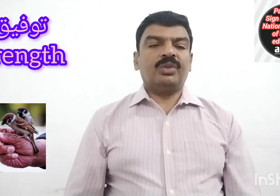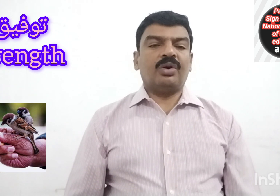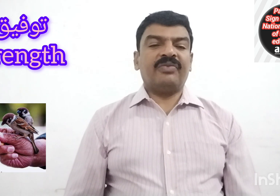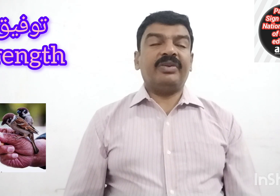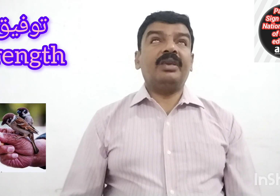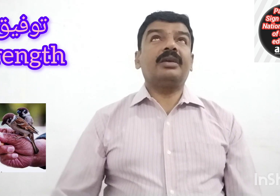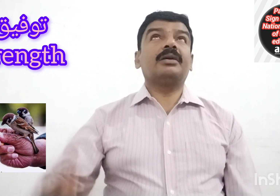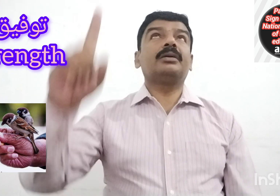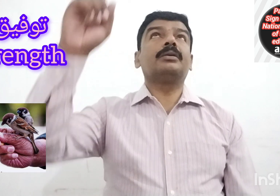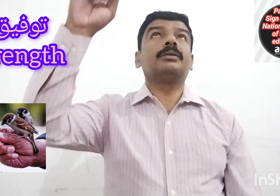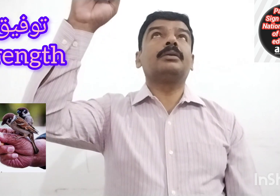तौफीक।